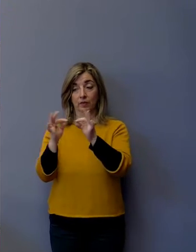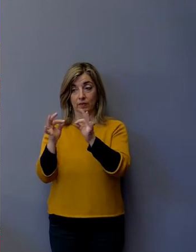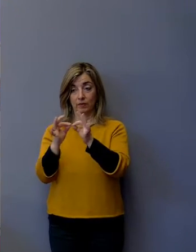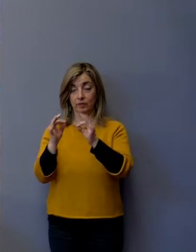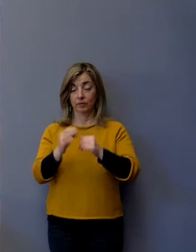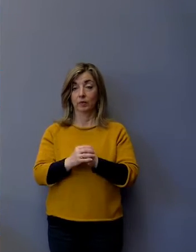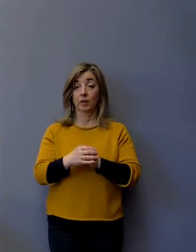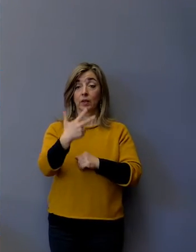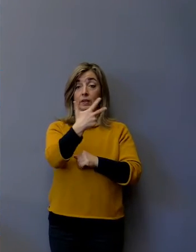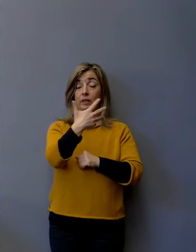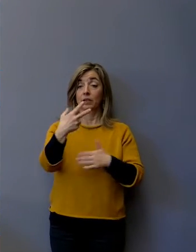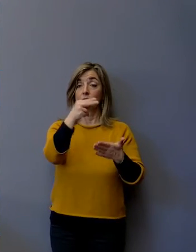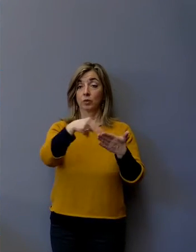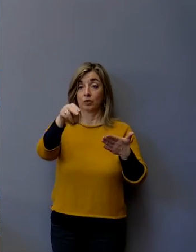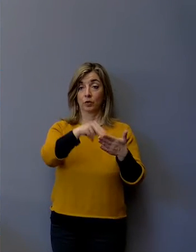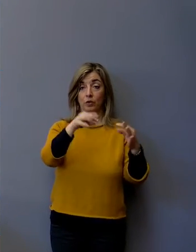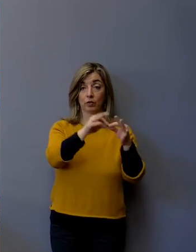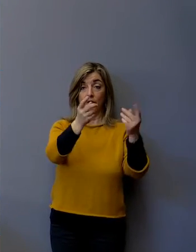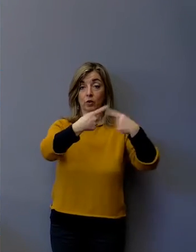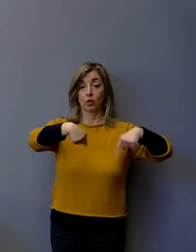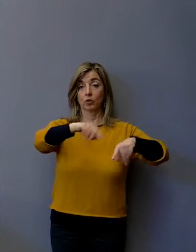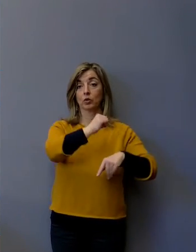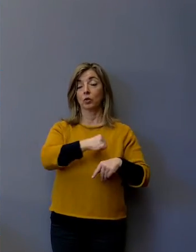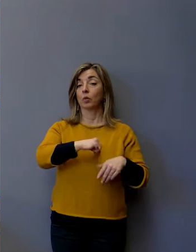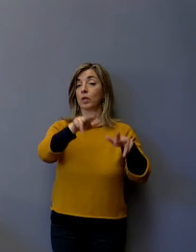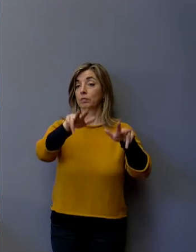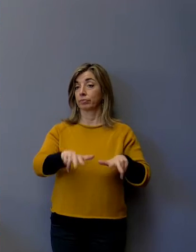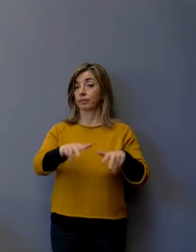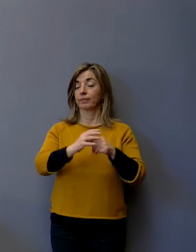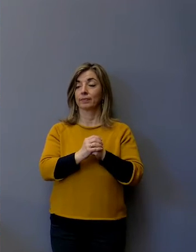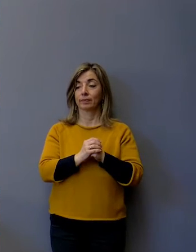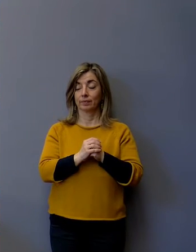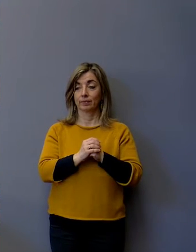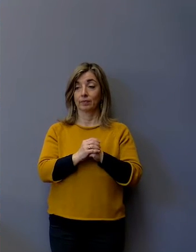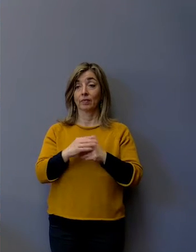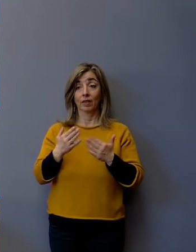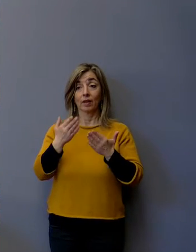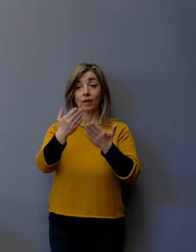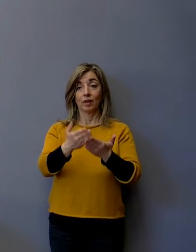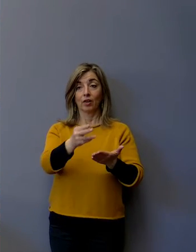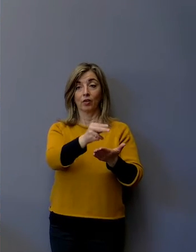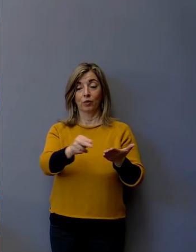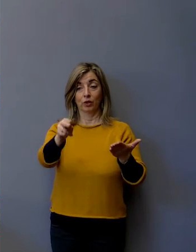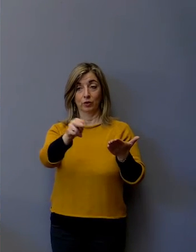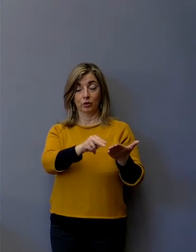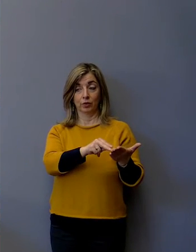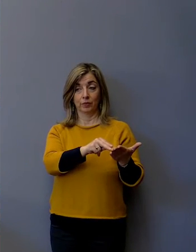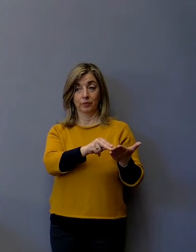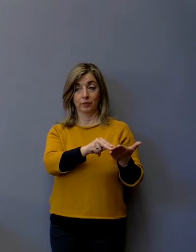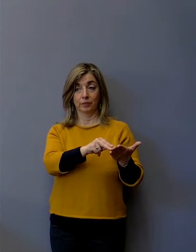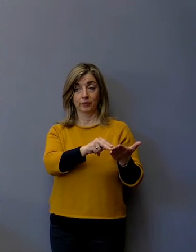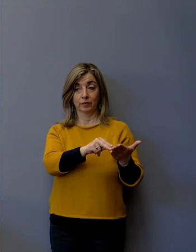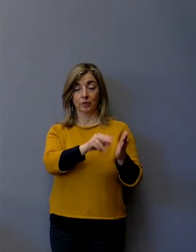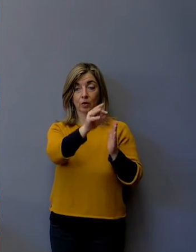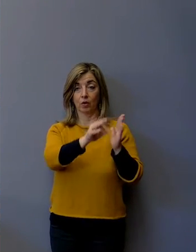35 voti favorevoli il consiglio comunale approva pongo ora in votazione gli